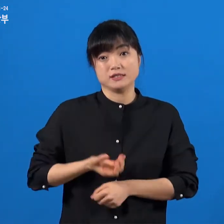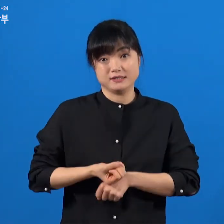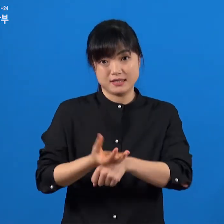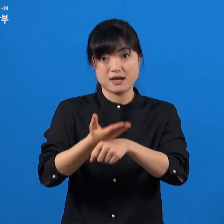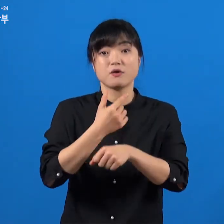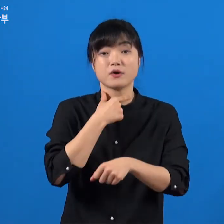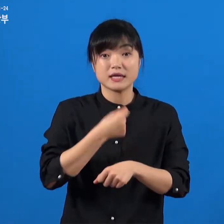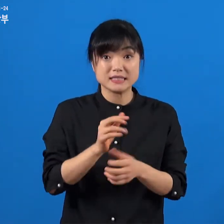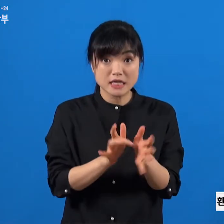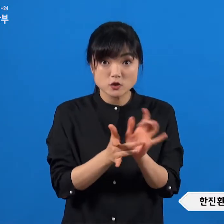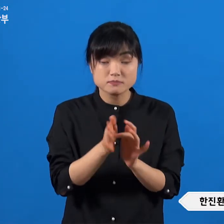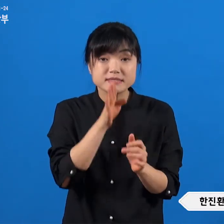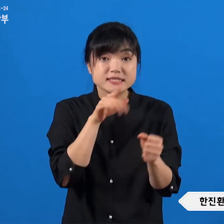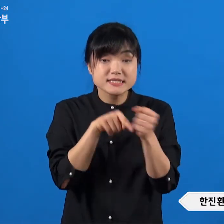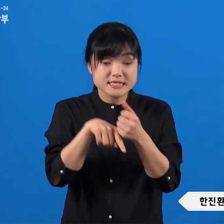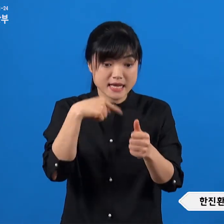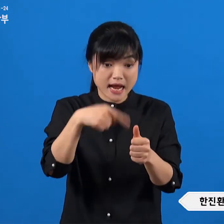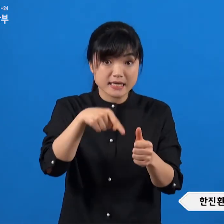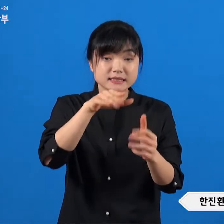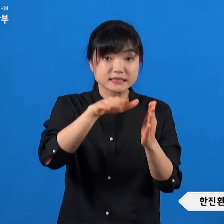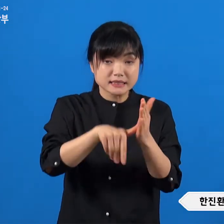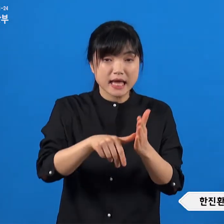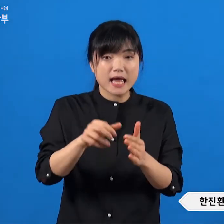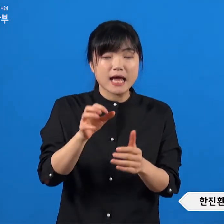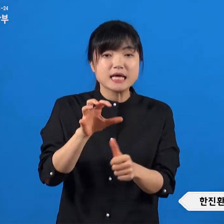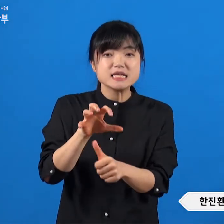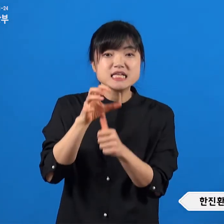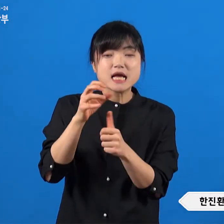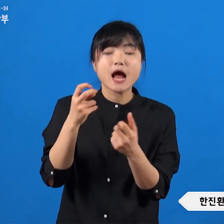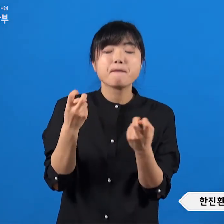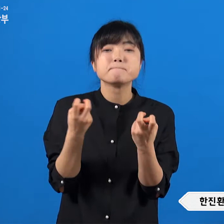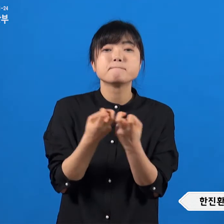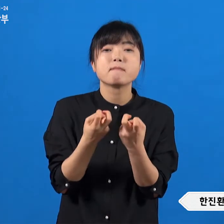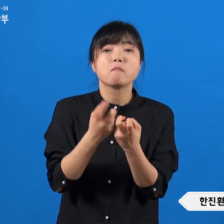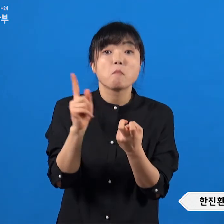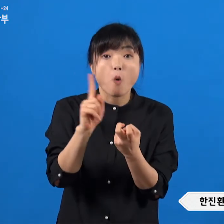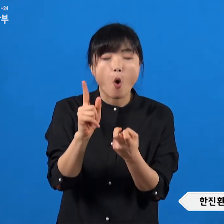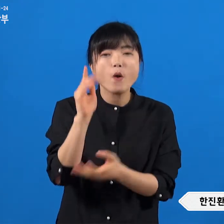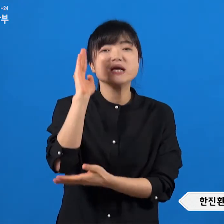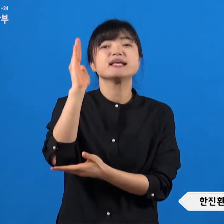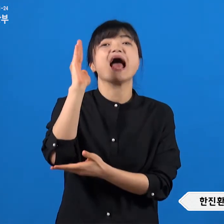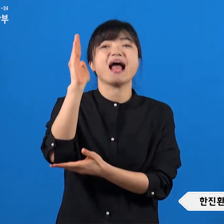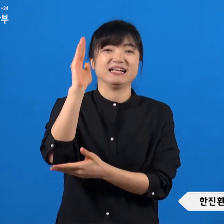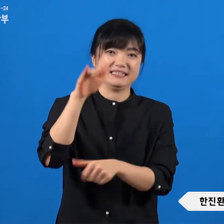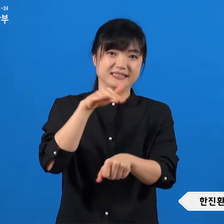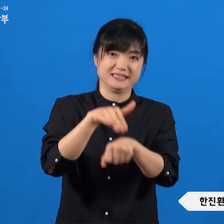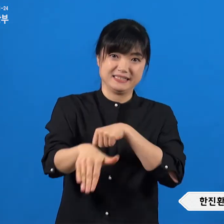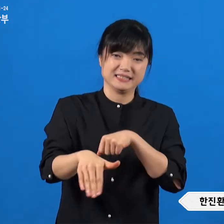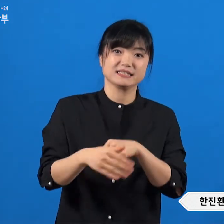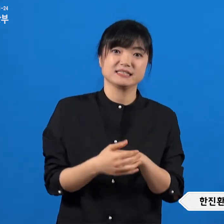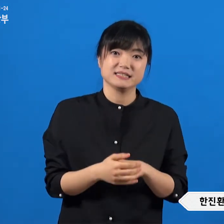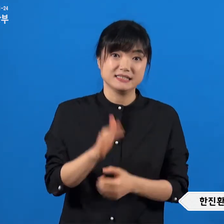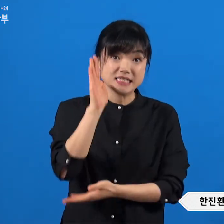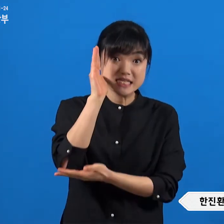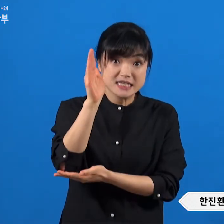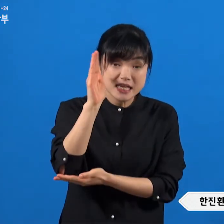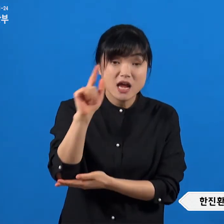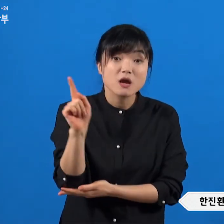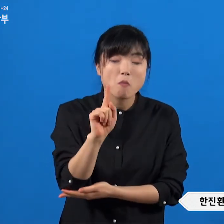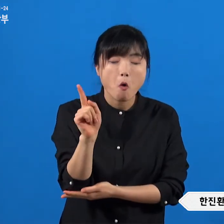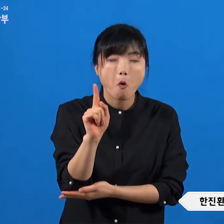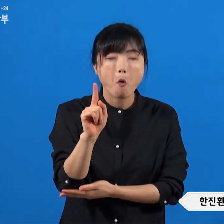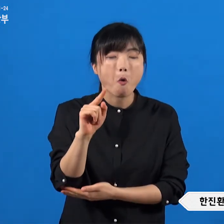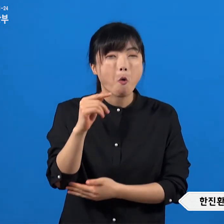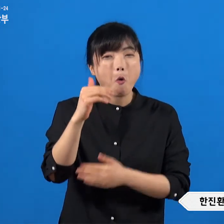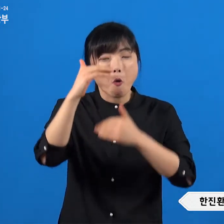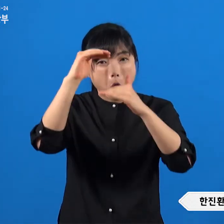진리를 가르치실 때에 자주 어떤 이야기를 들려주셨습니다. 이야기는 본래